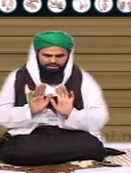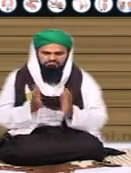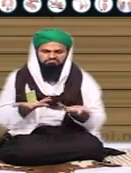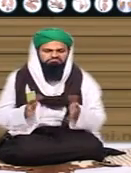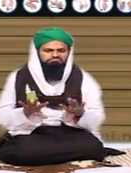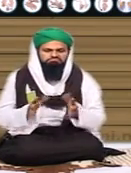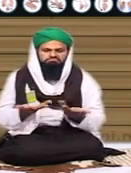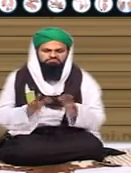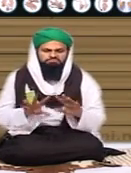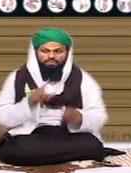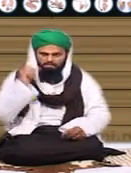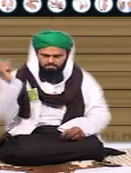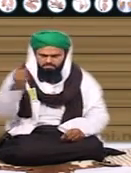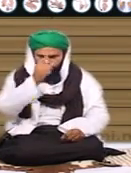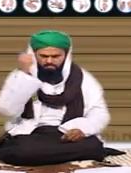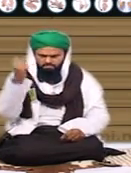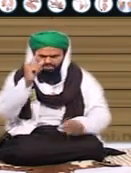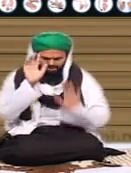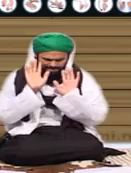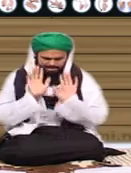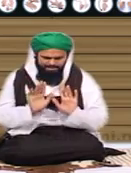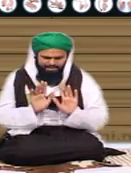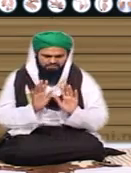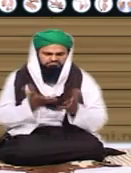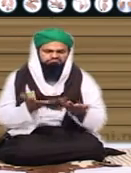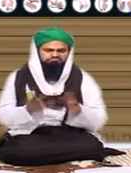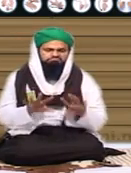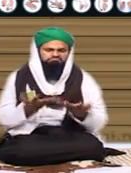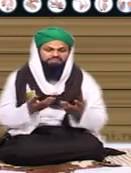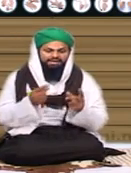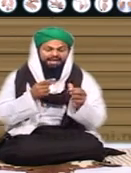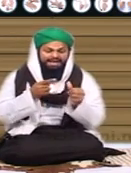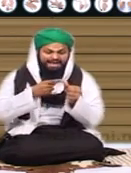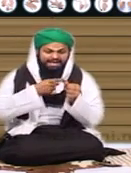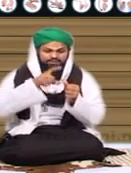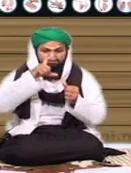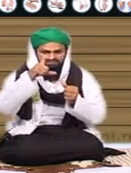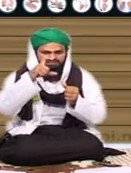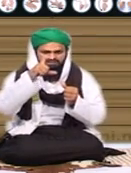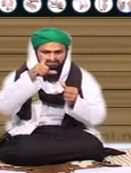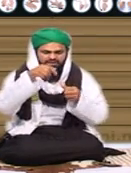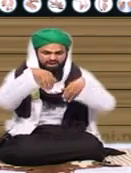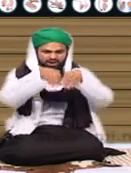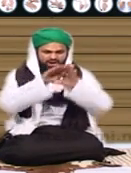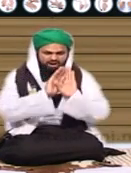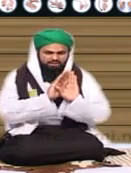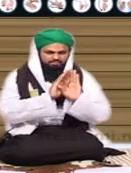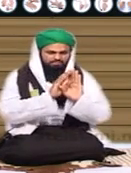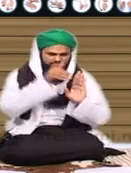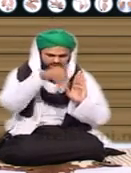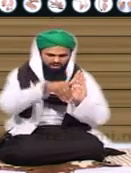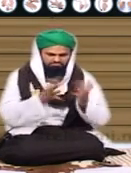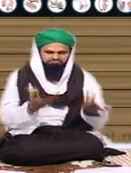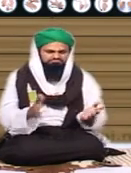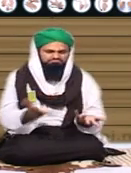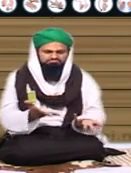کون بلب لگائے گا, قبر میں کون پنکھا لگائے گا؟ اے ایئر کنڈیشنڈ روم میں رہنے